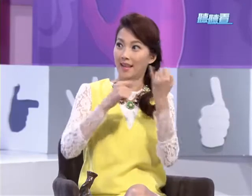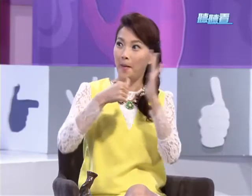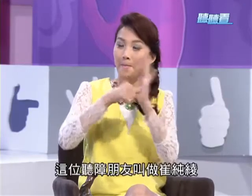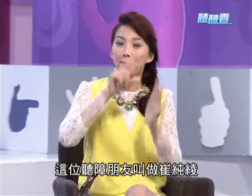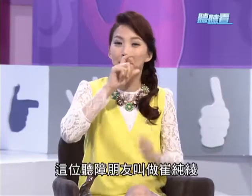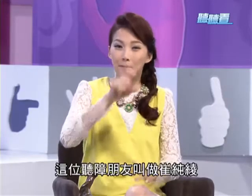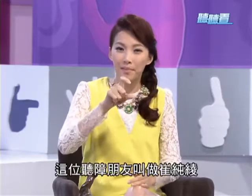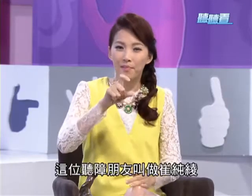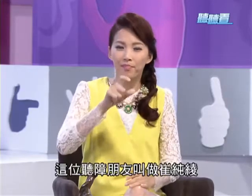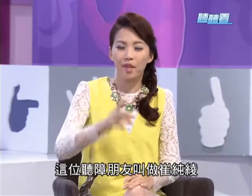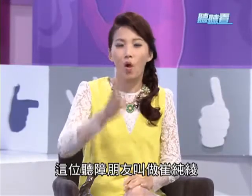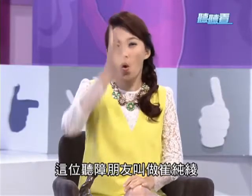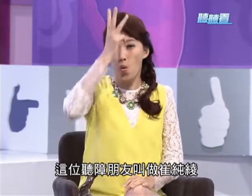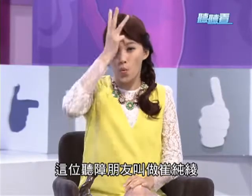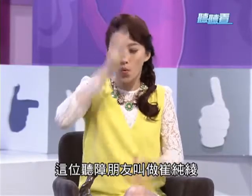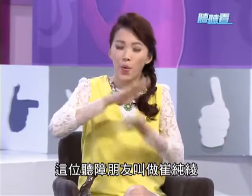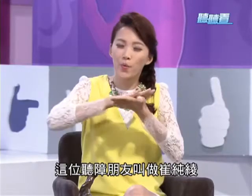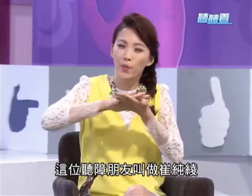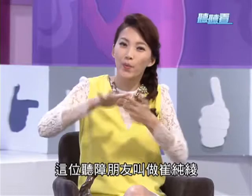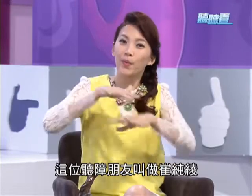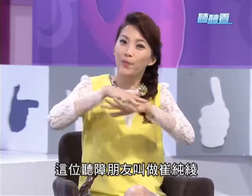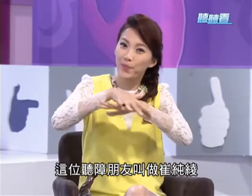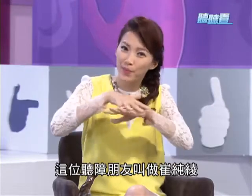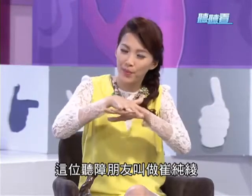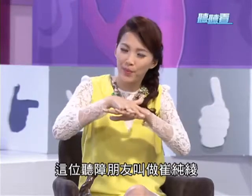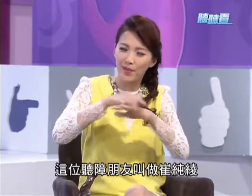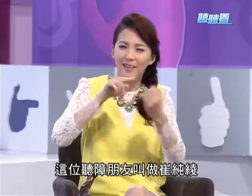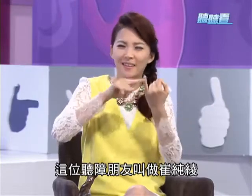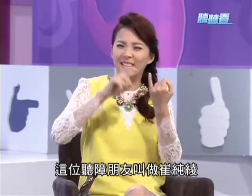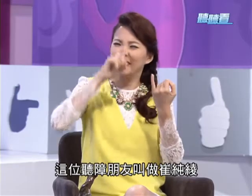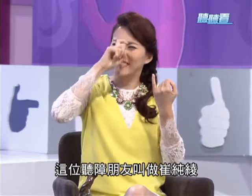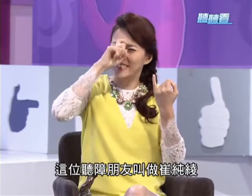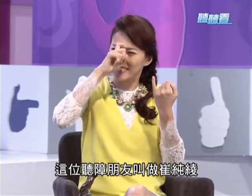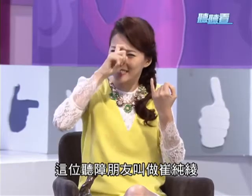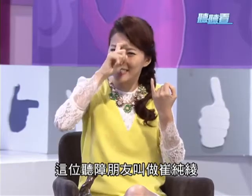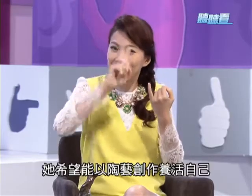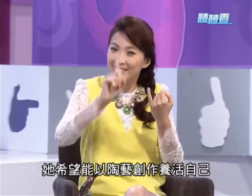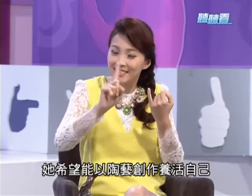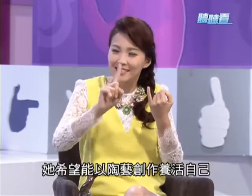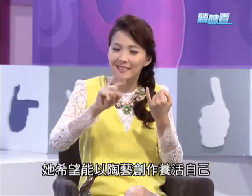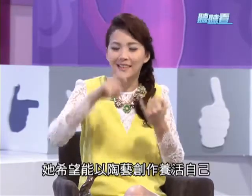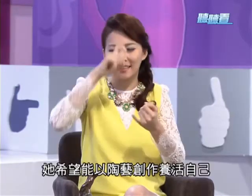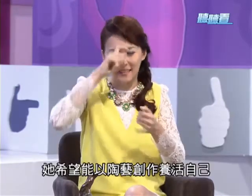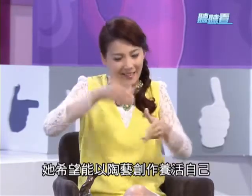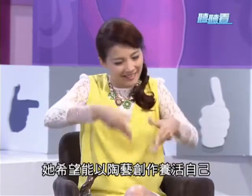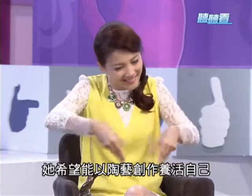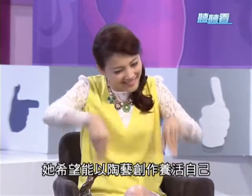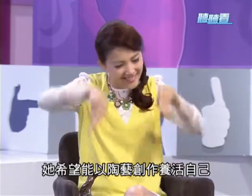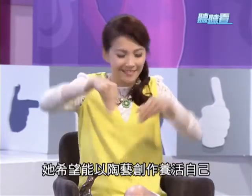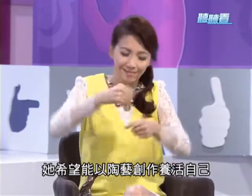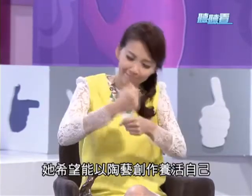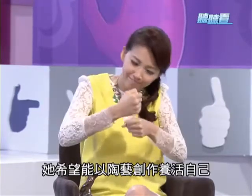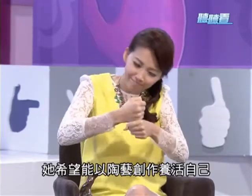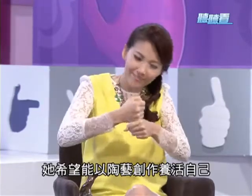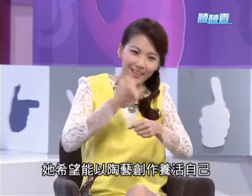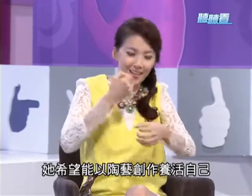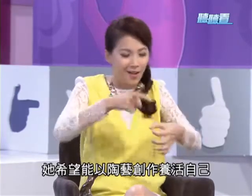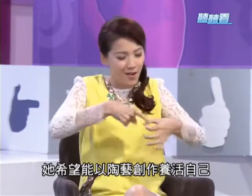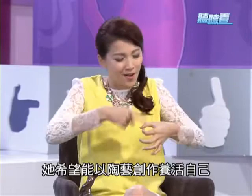这位厅长朋友叫做崔纯林，他希望能以陶艺创作养活自己，